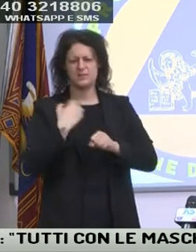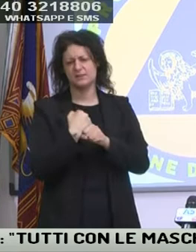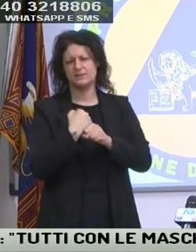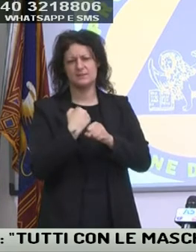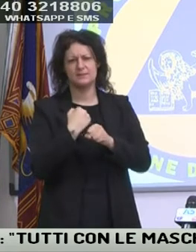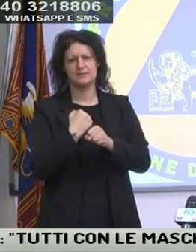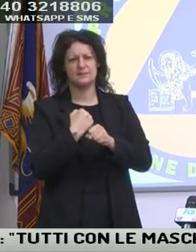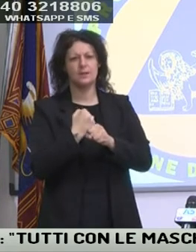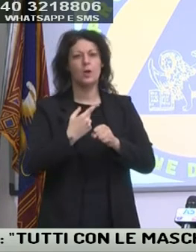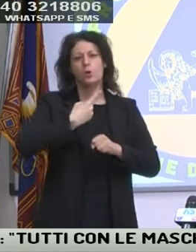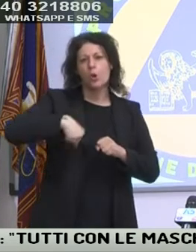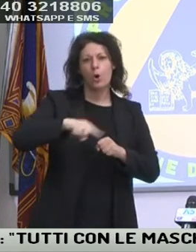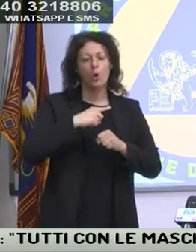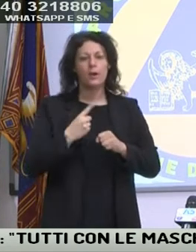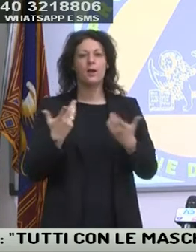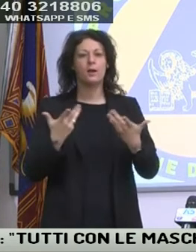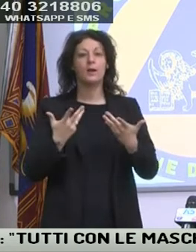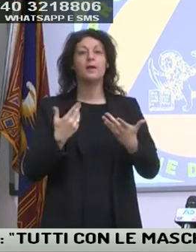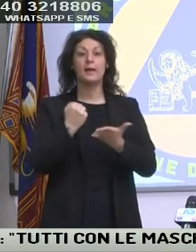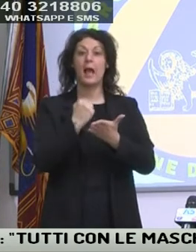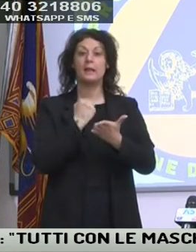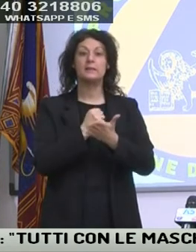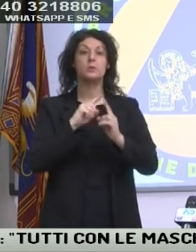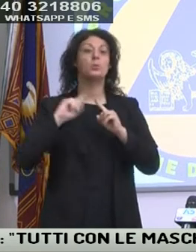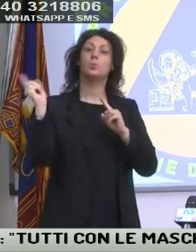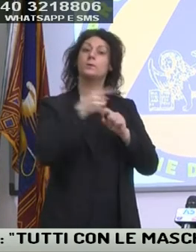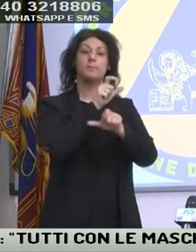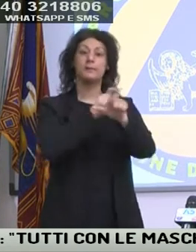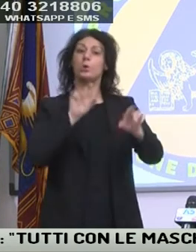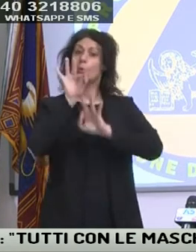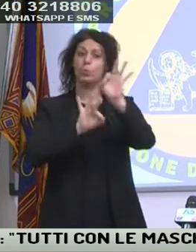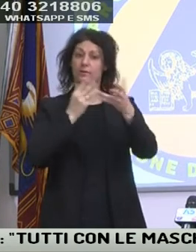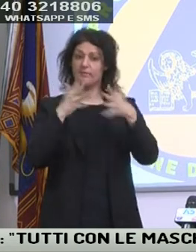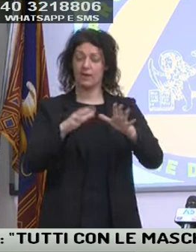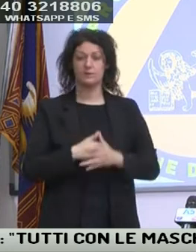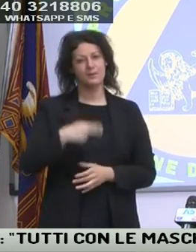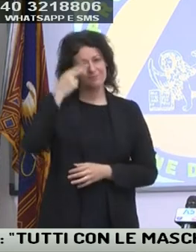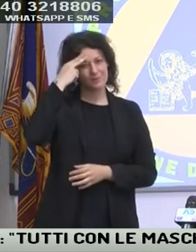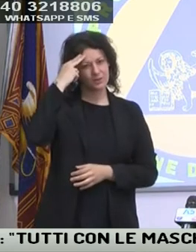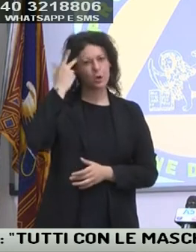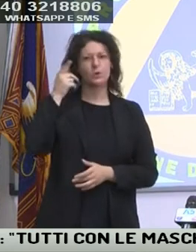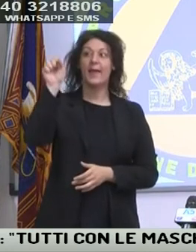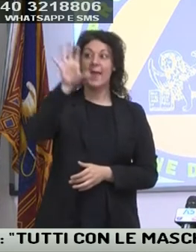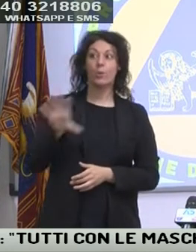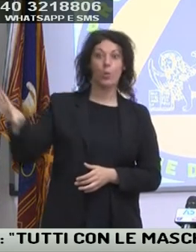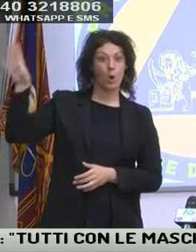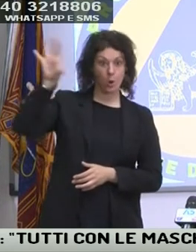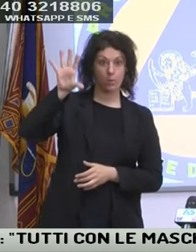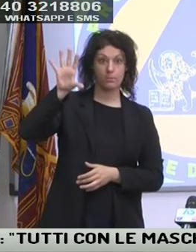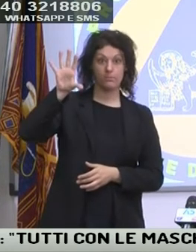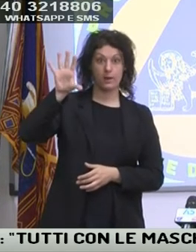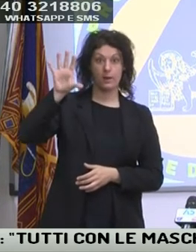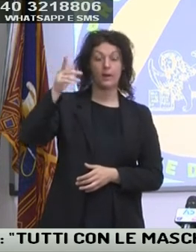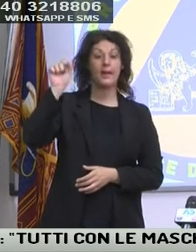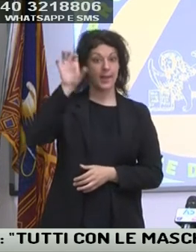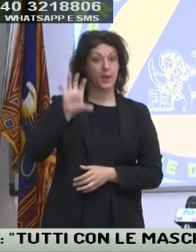di riuscire a garantire a tutti le cure. Vi ricordo che ci sono paesi in giro per l'Europa che noi riteniamo anche più civili del nostro,